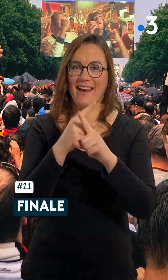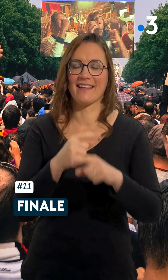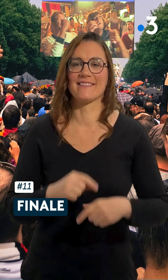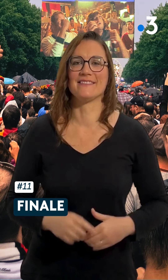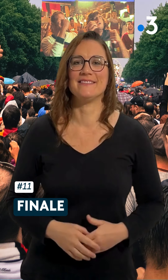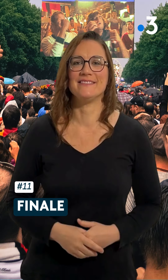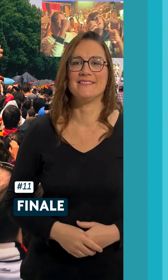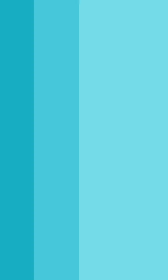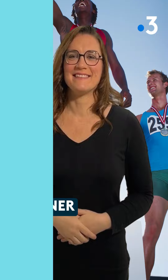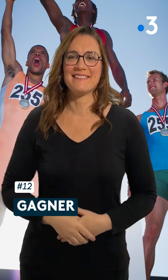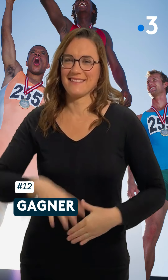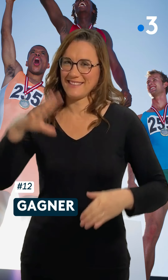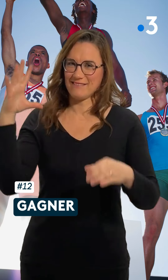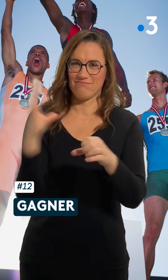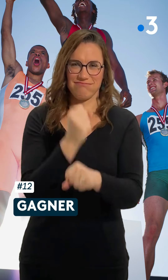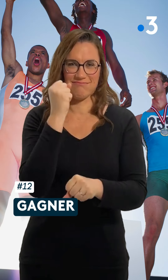Finale. Gagner.